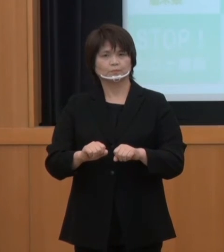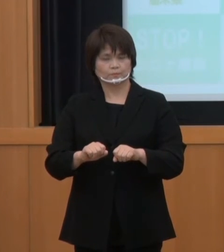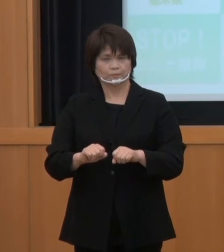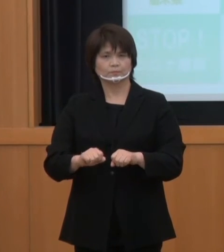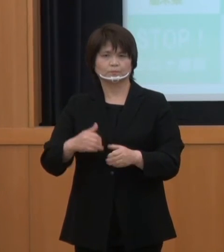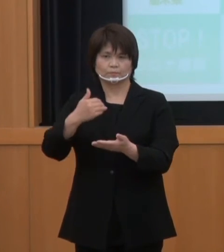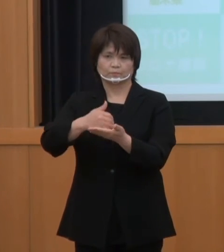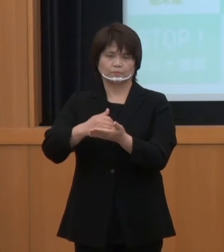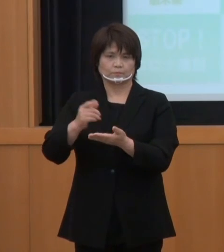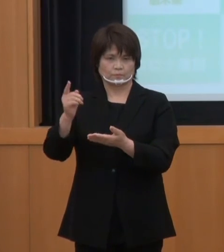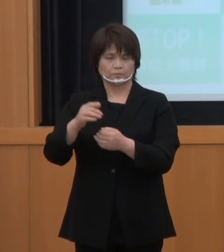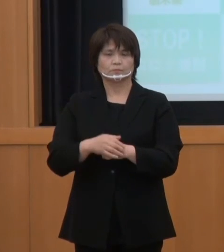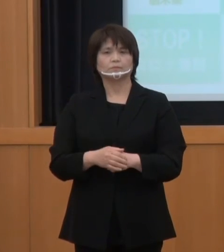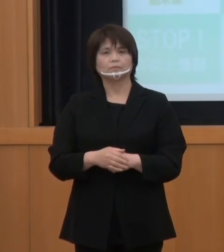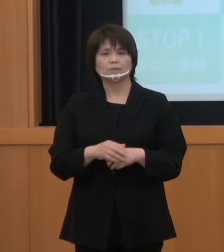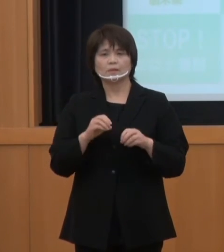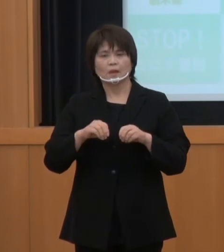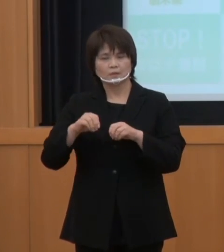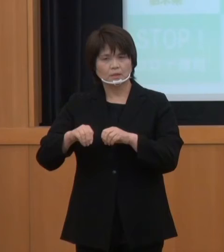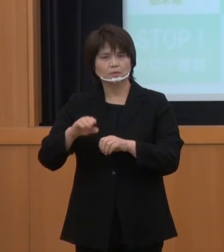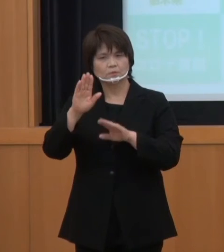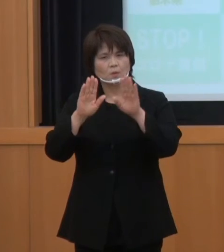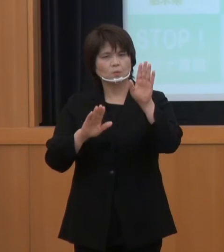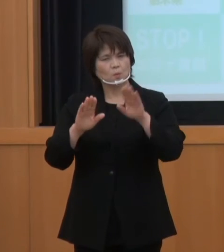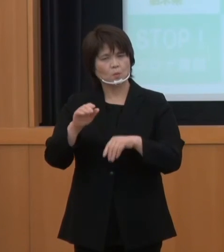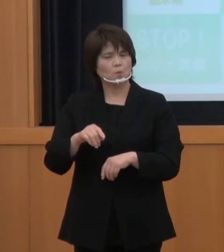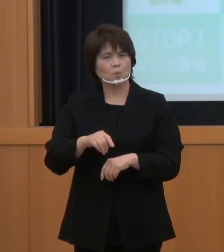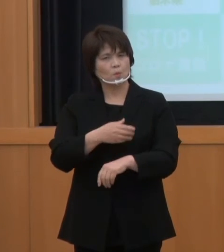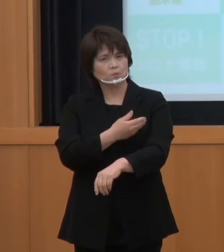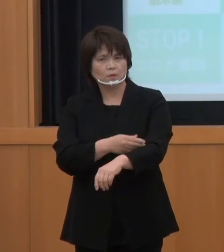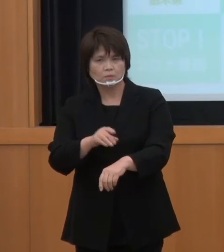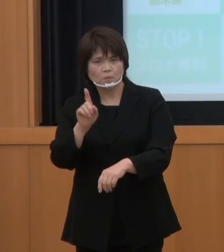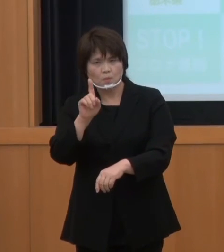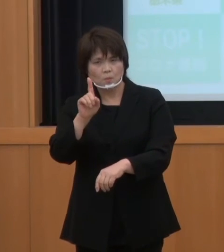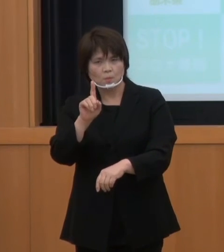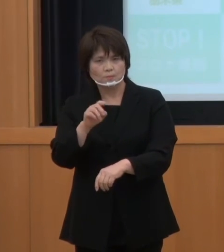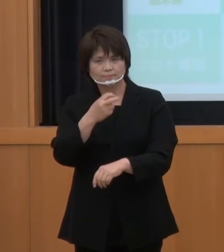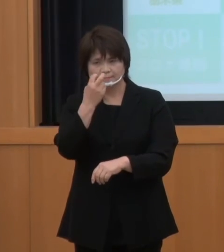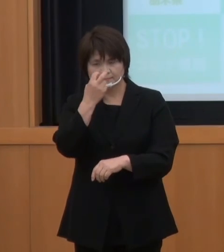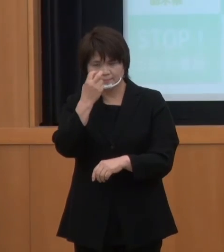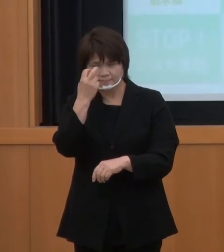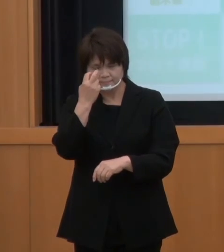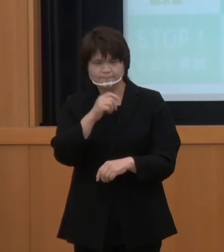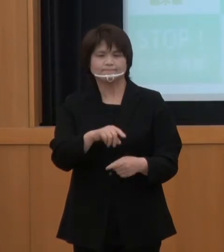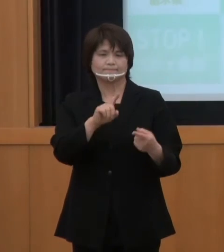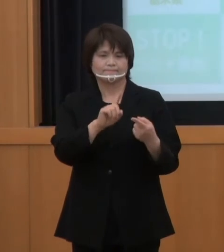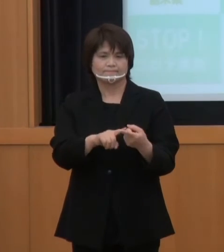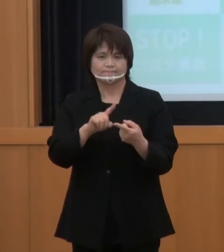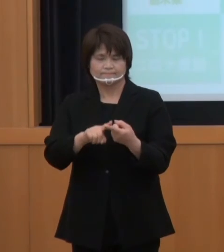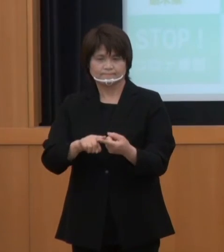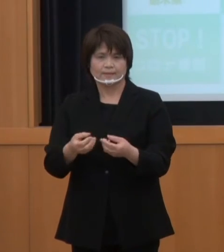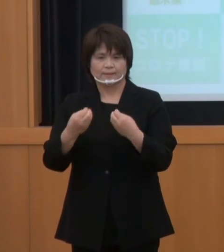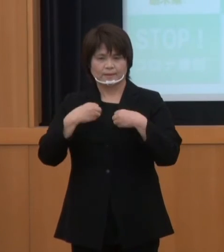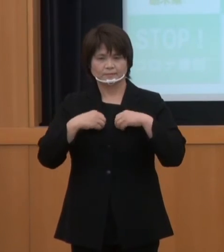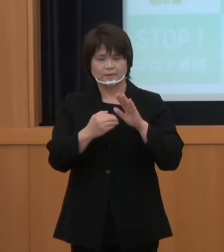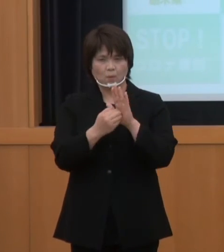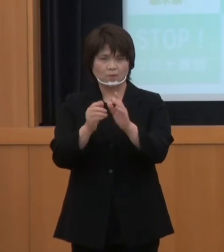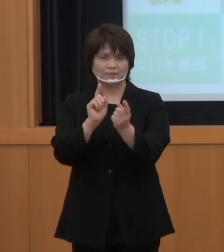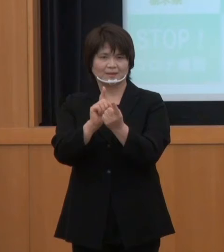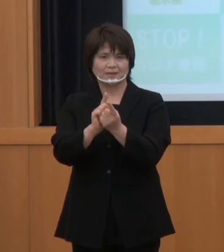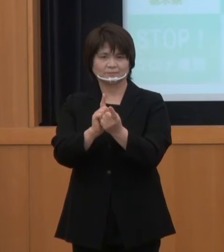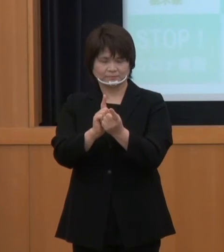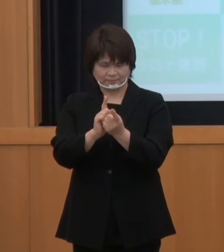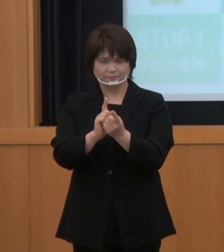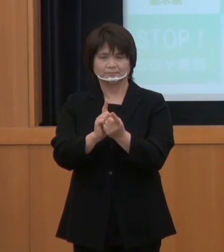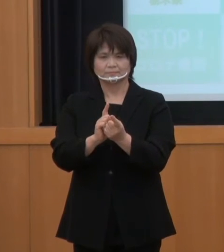講じるとのことであるので、感染状況の推移を見極めつつ、適切な感染防止対策に取り組んでもらいたいというふうに